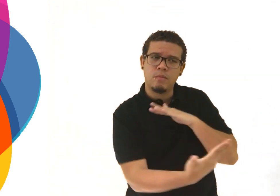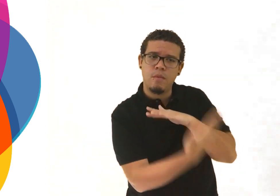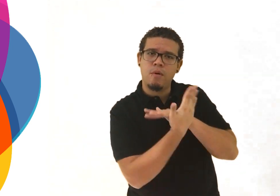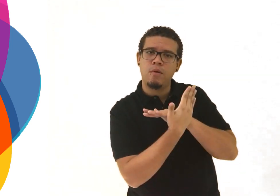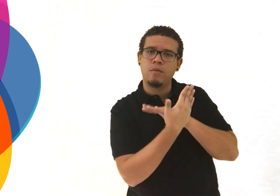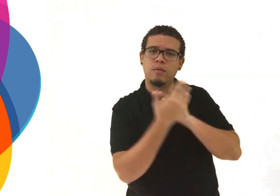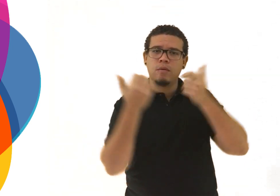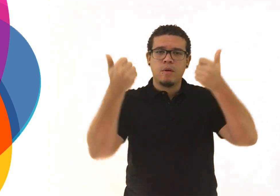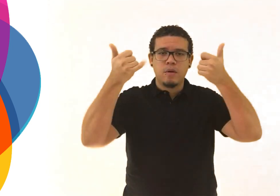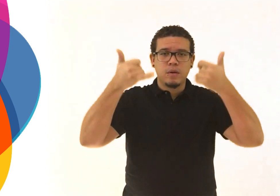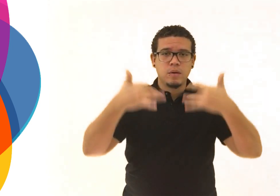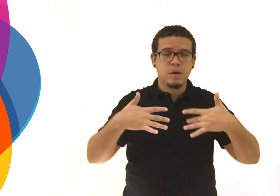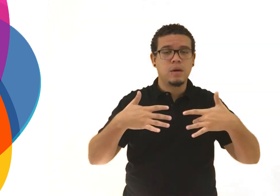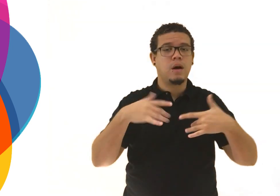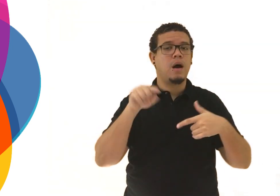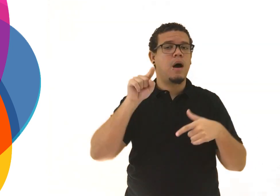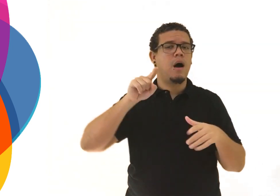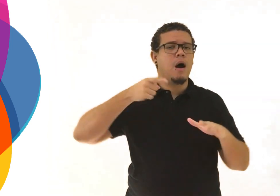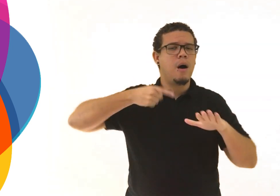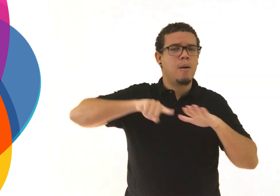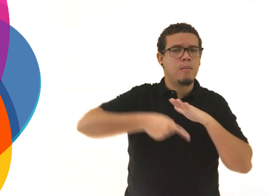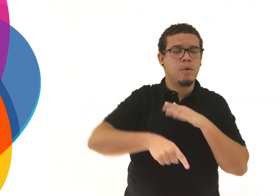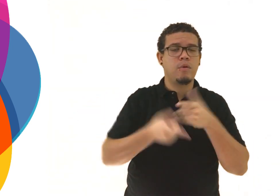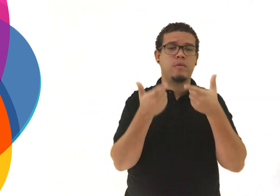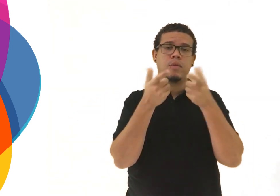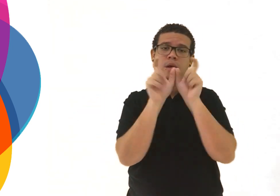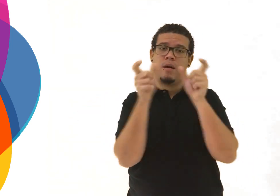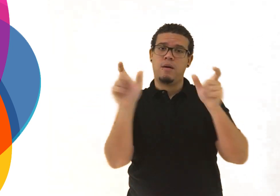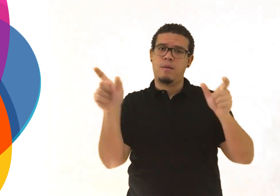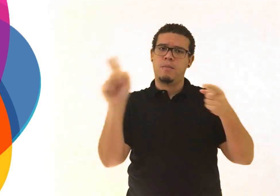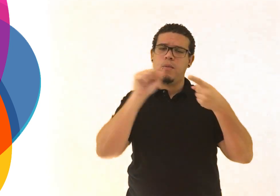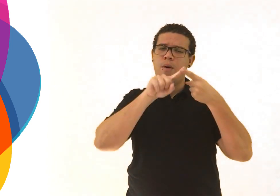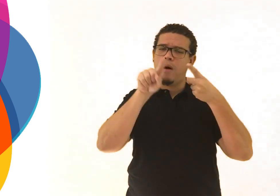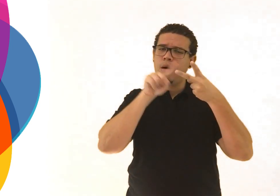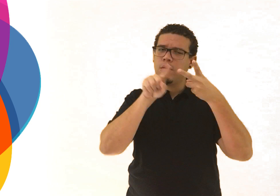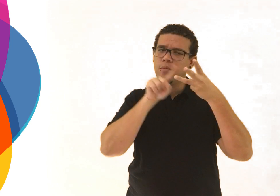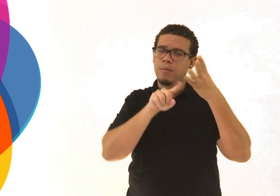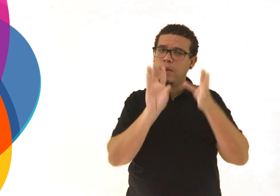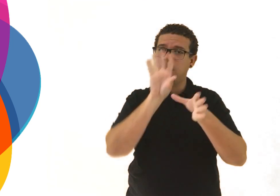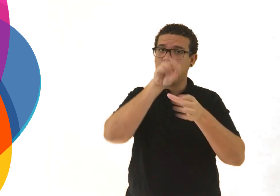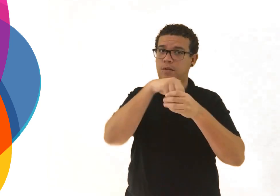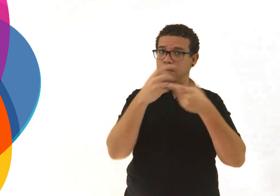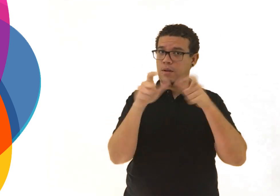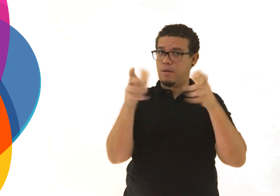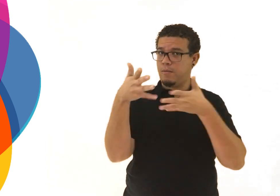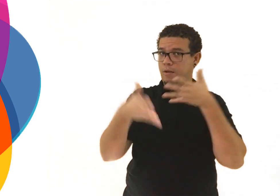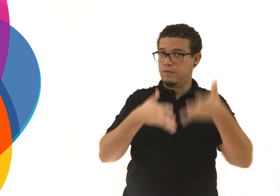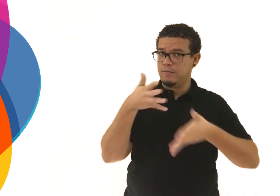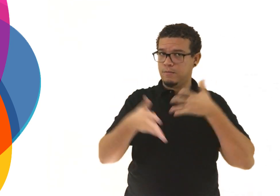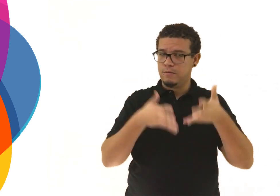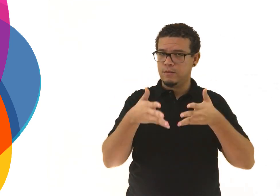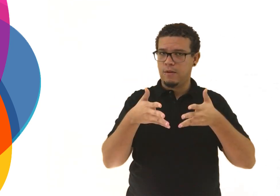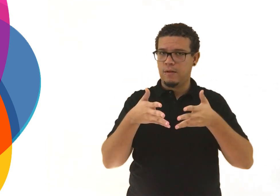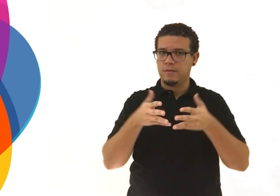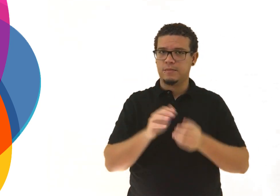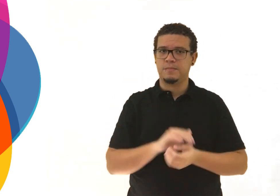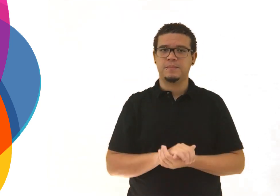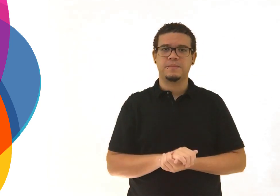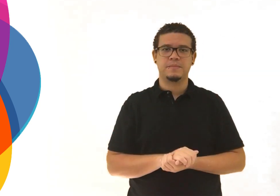Essas duas referências irão contribuir para esta unidade, para que possamos aprofundar este